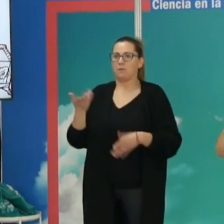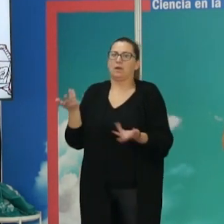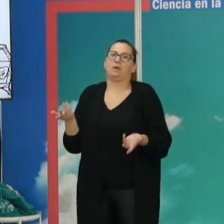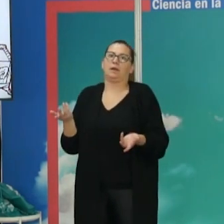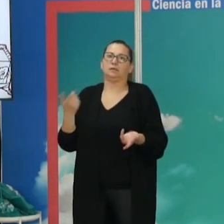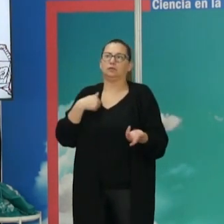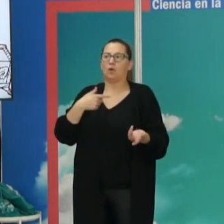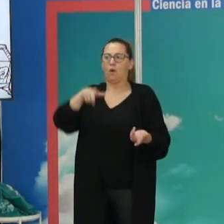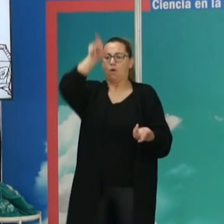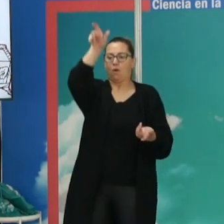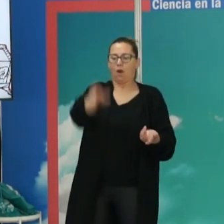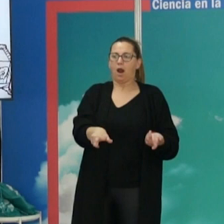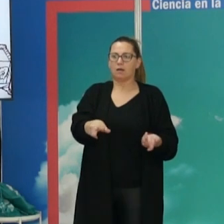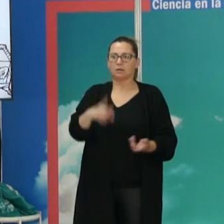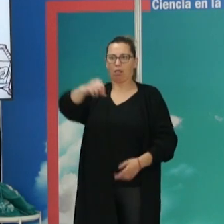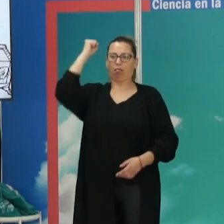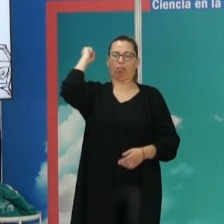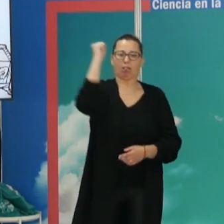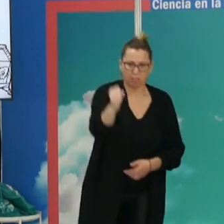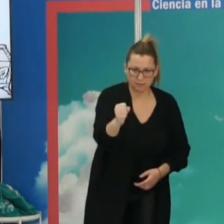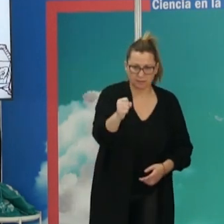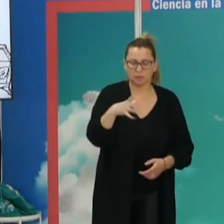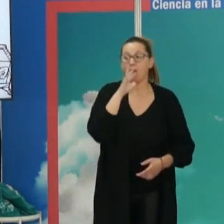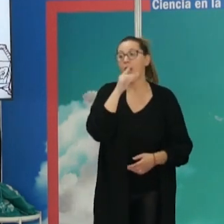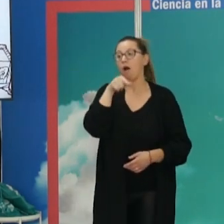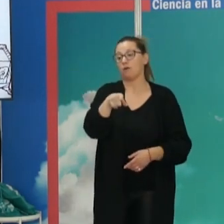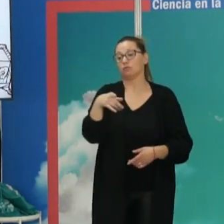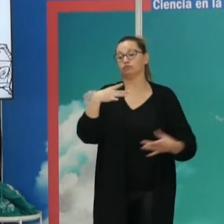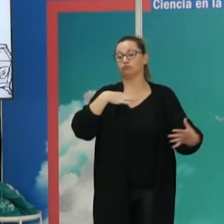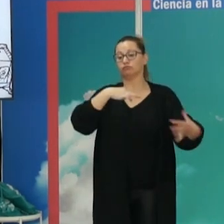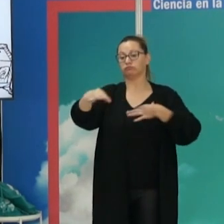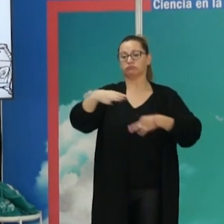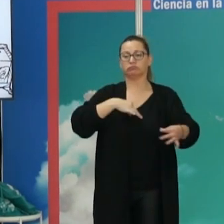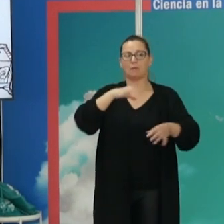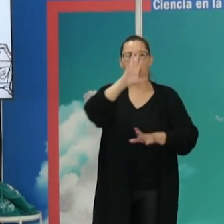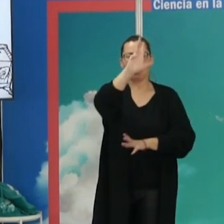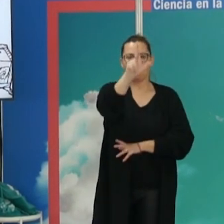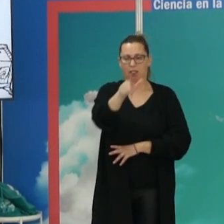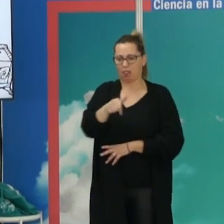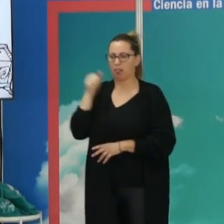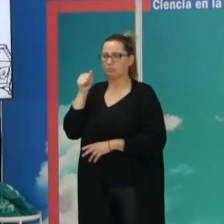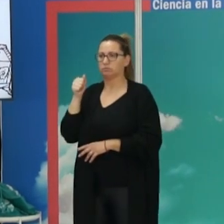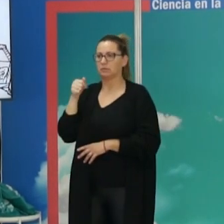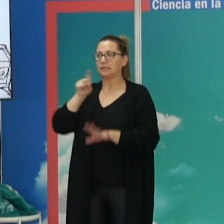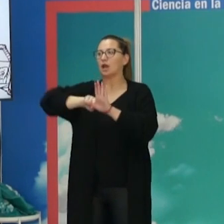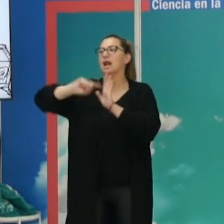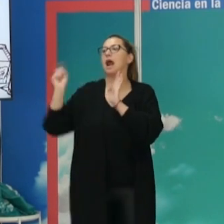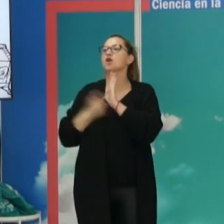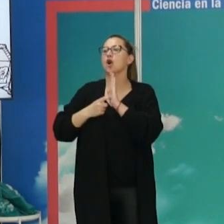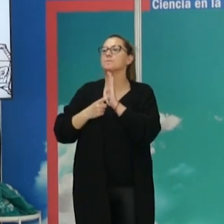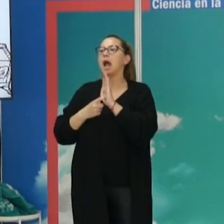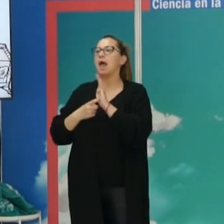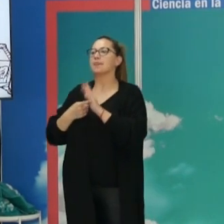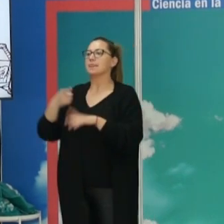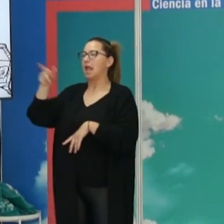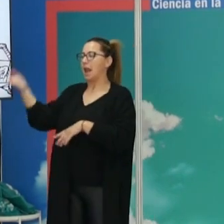Esto violaría una regla que nadie en la medicina no quiere violar, que es la regla del donante fallecido, que exige que todas las